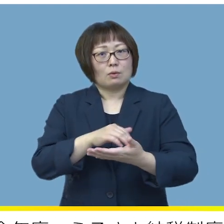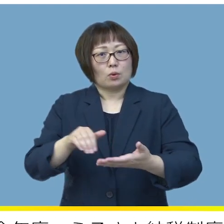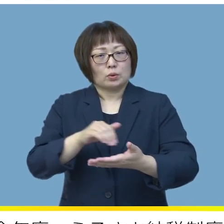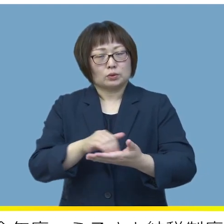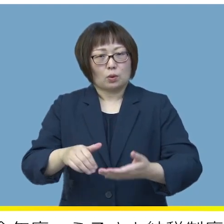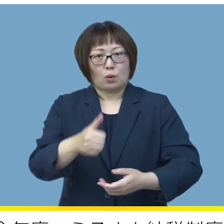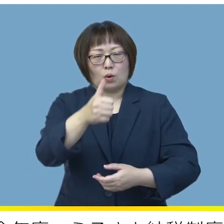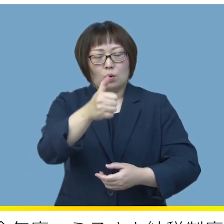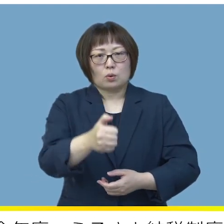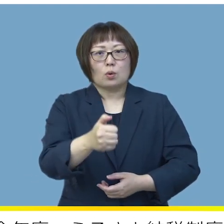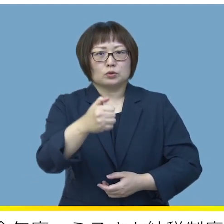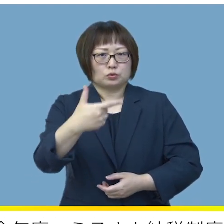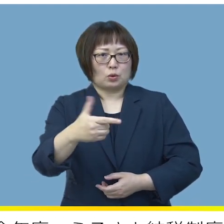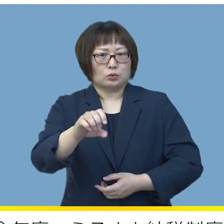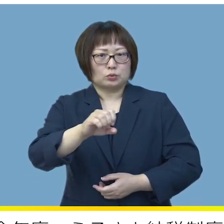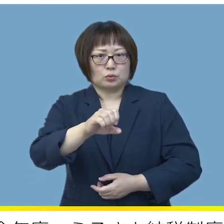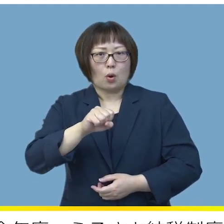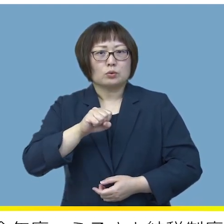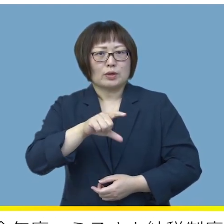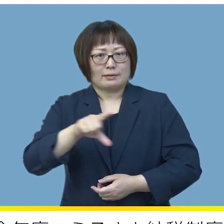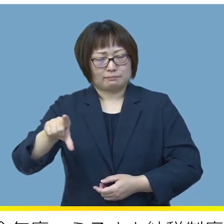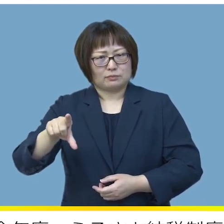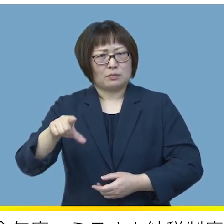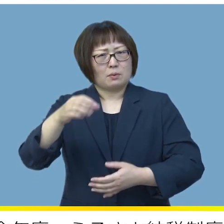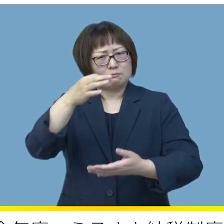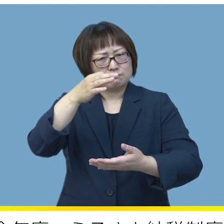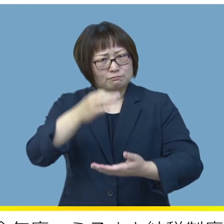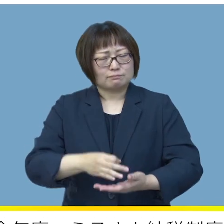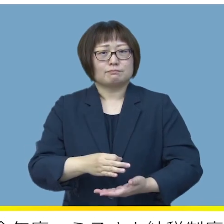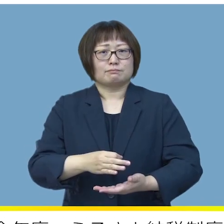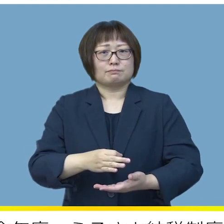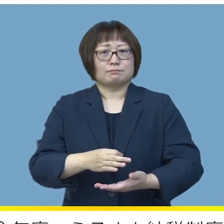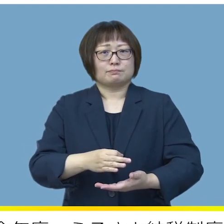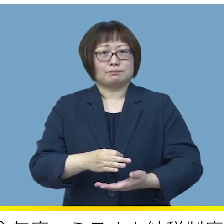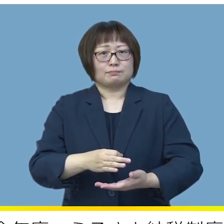16億円の減収が生じています